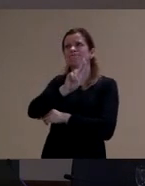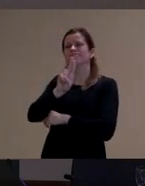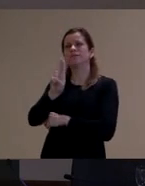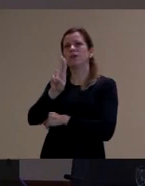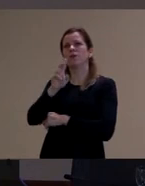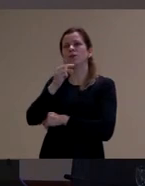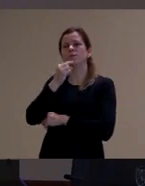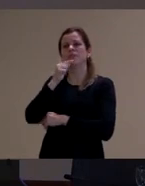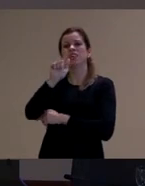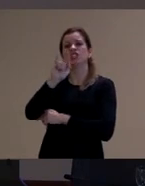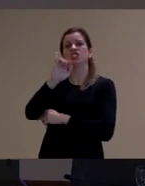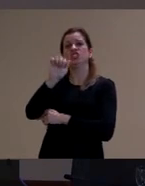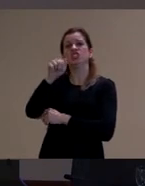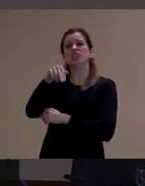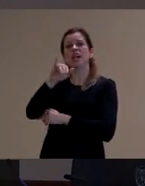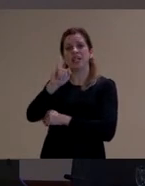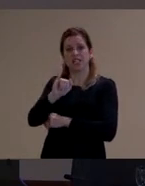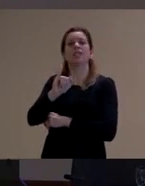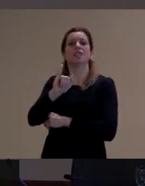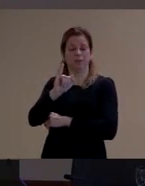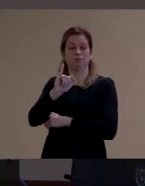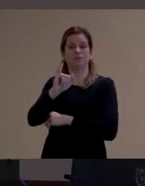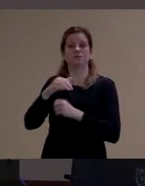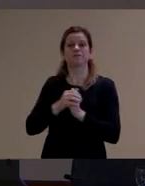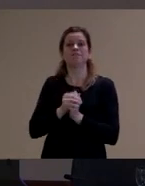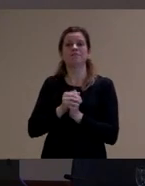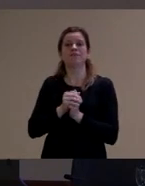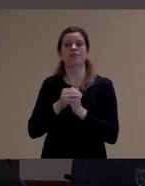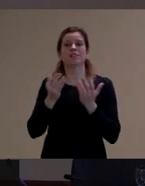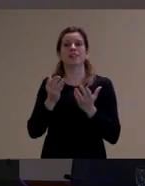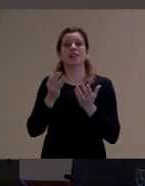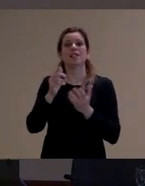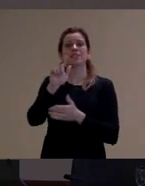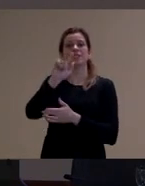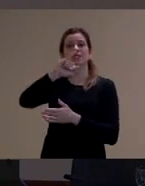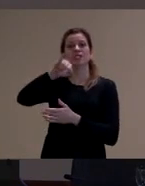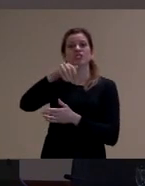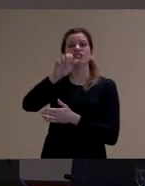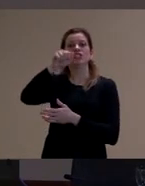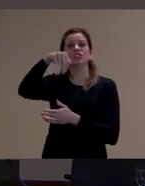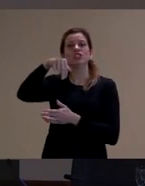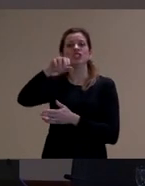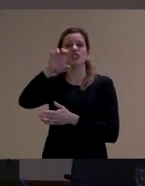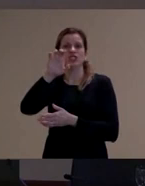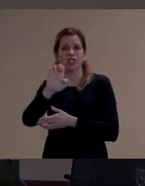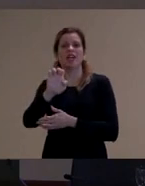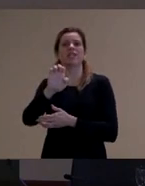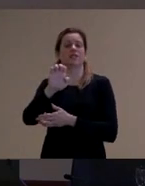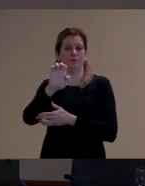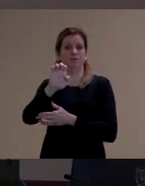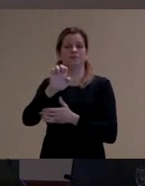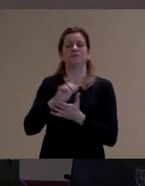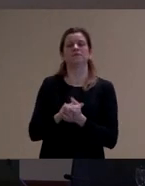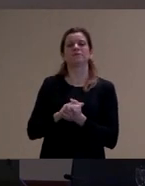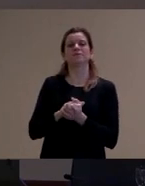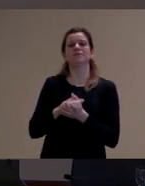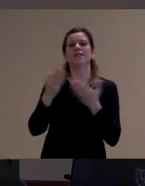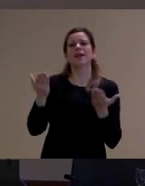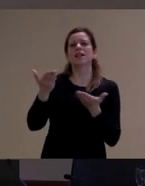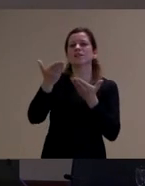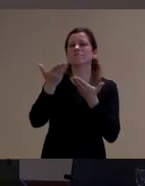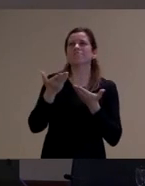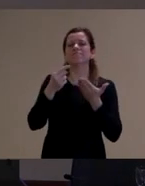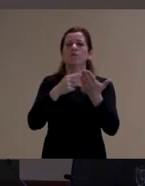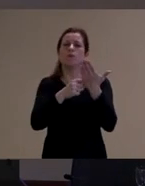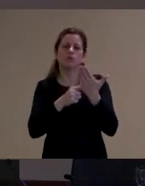a Jeane bitencur Jane Bittencourt e ela trouxe para nós